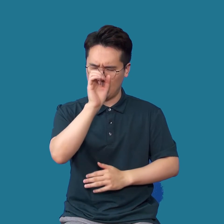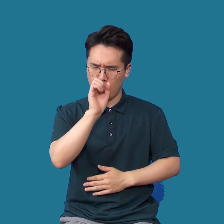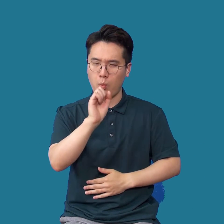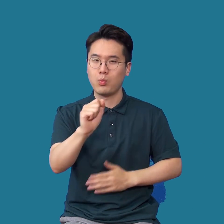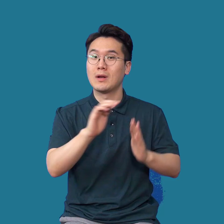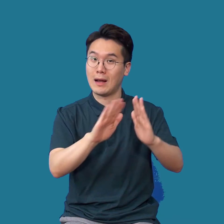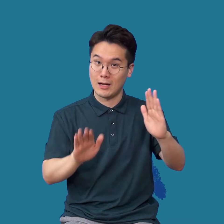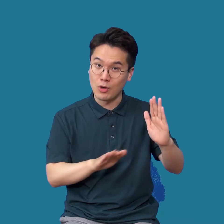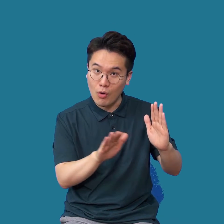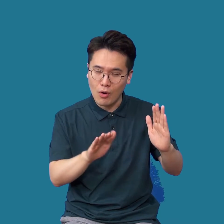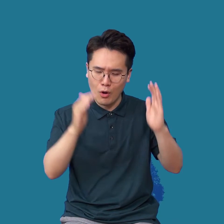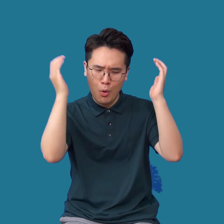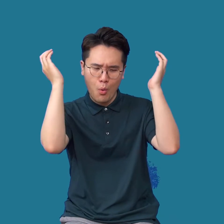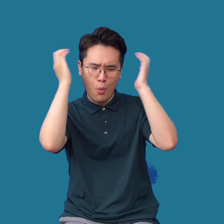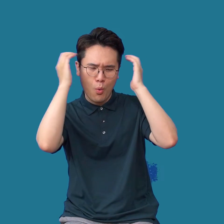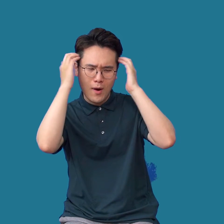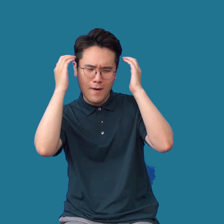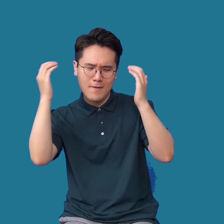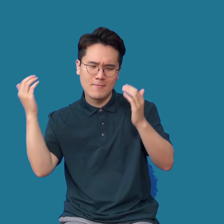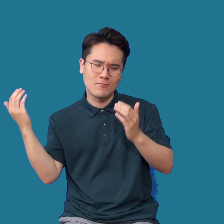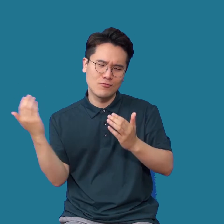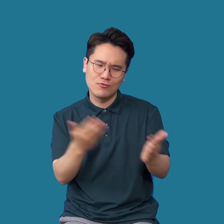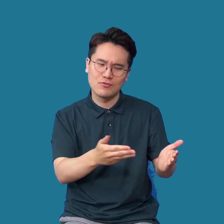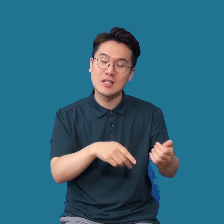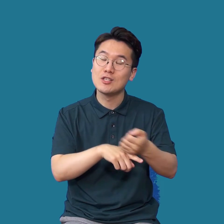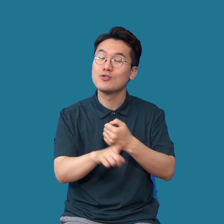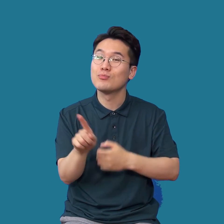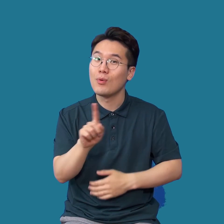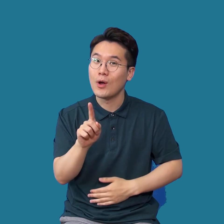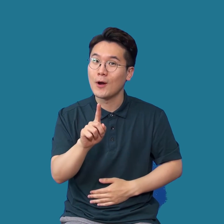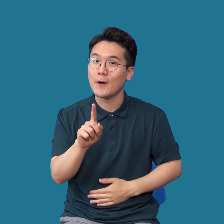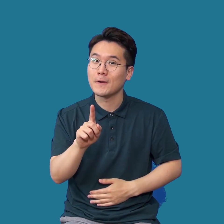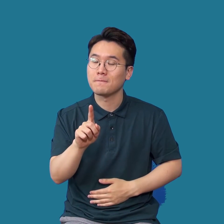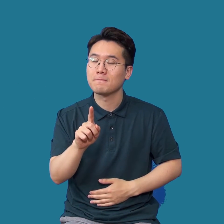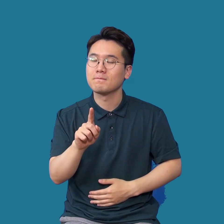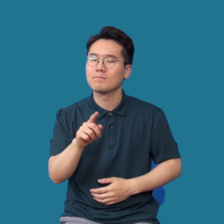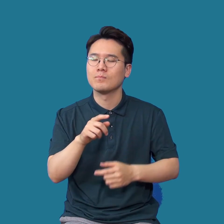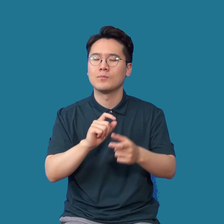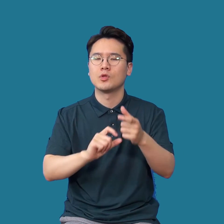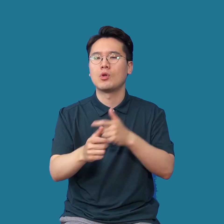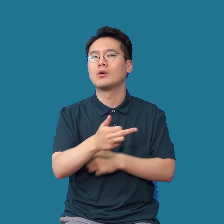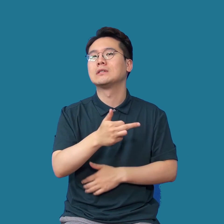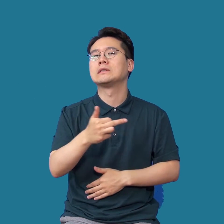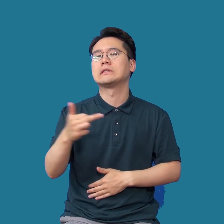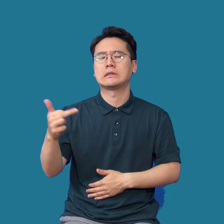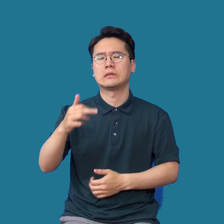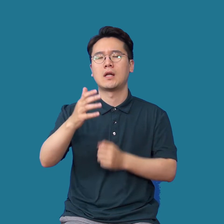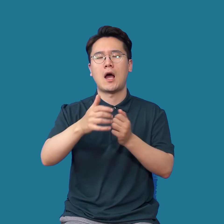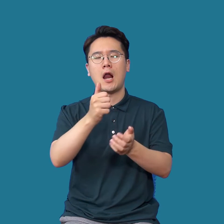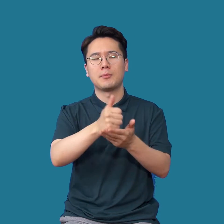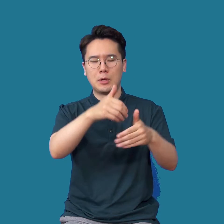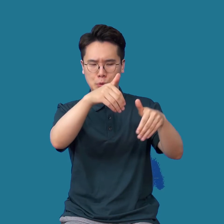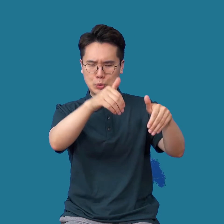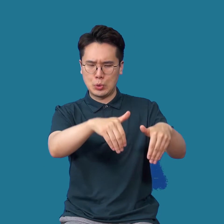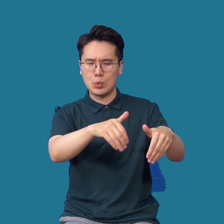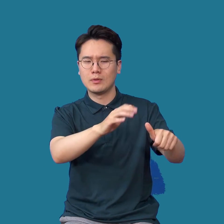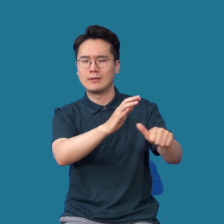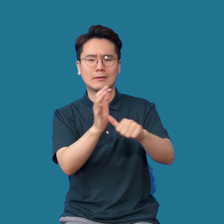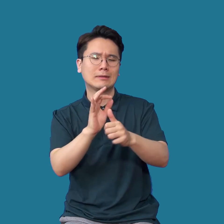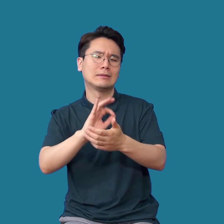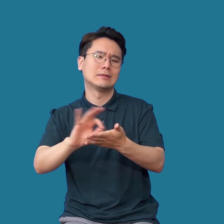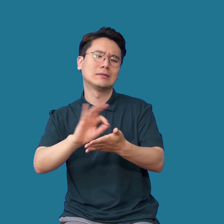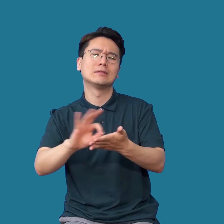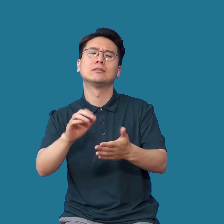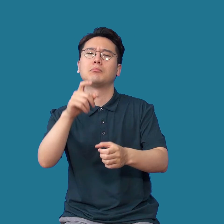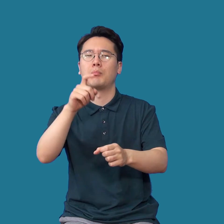고난이 닥치는 것은 왜 그럴까요? 그것은 더 큰 하나님의 종으로 사용하기 위해서입니다. 사도 바울이